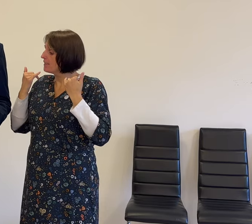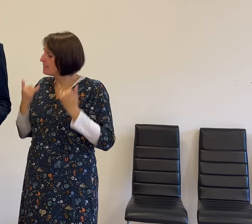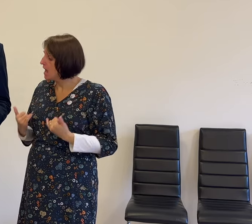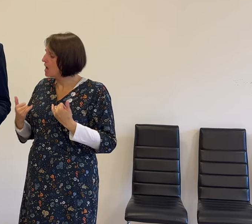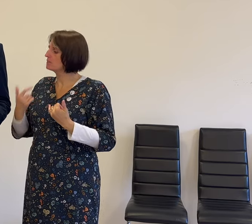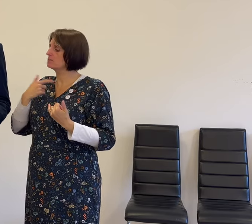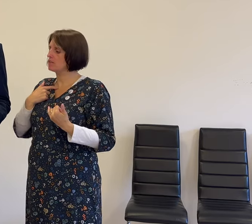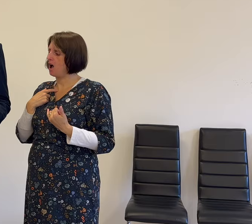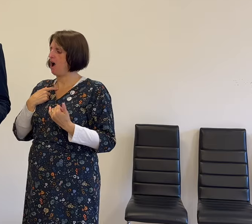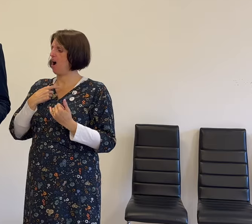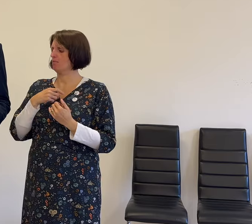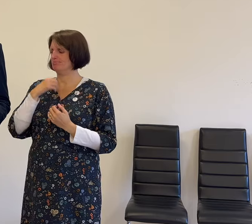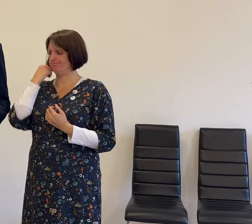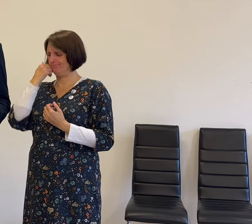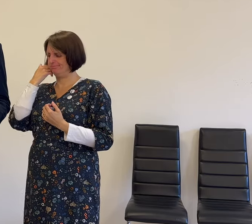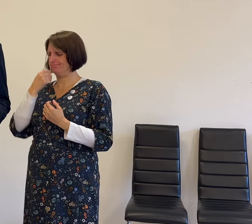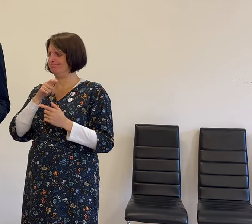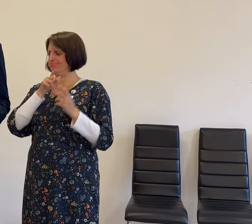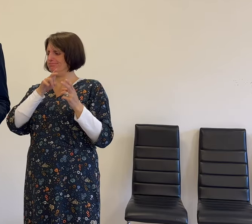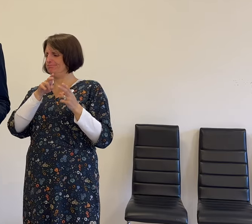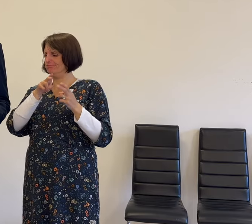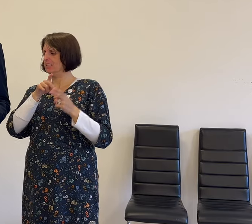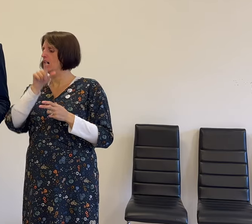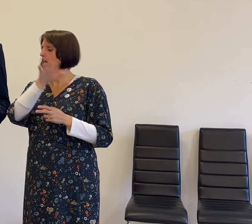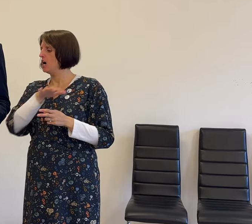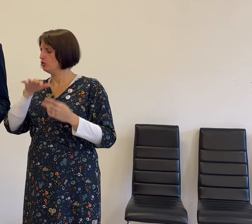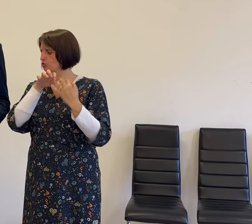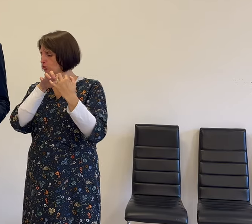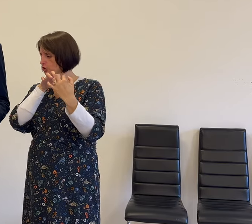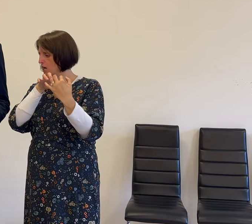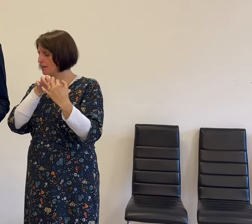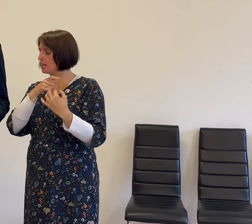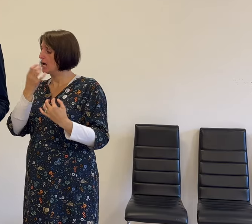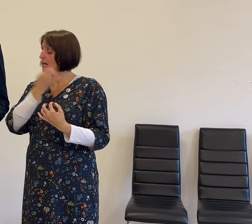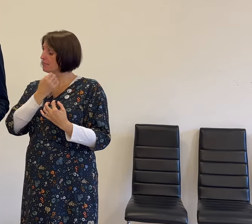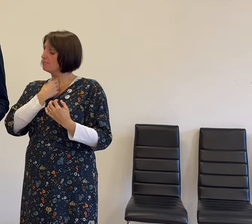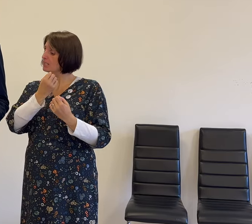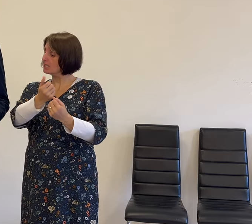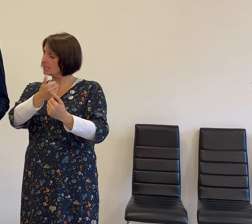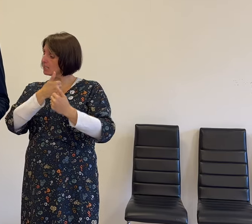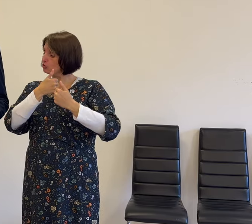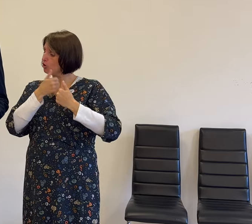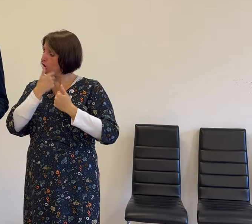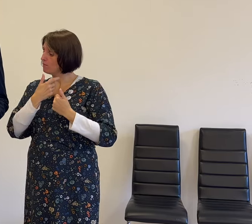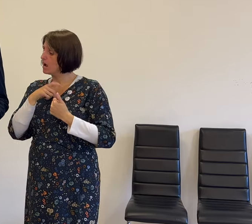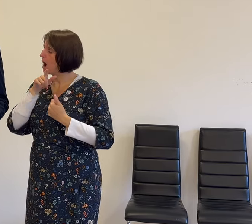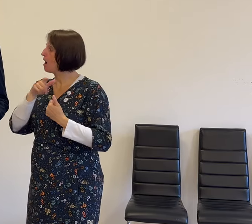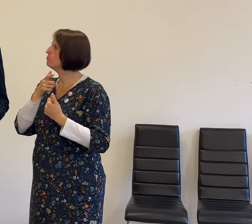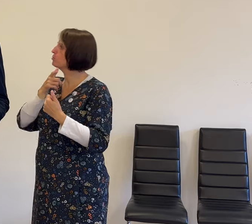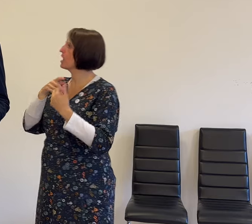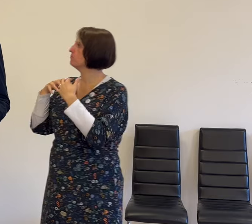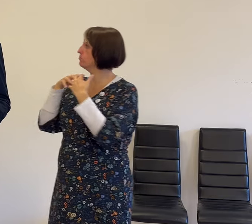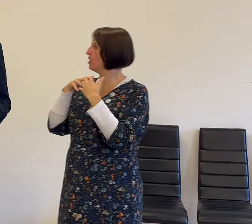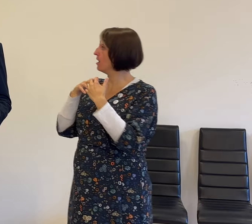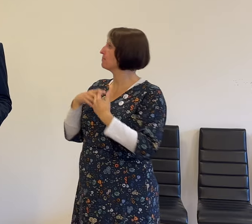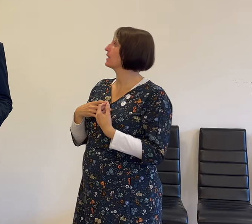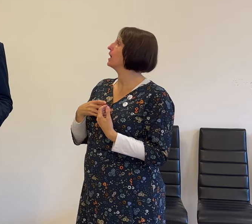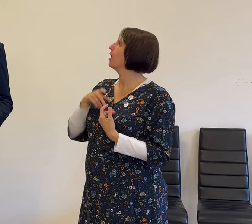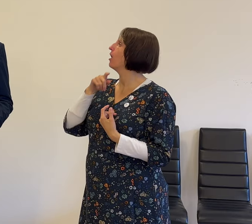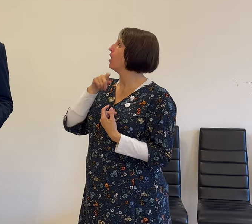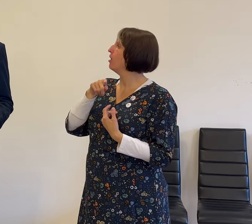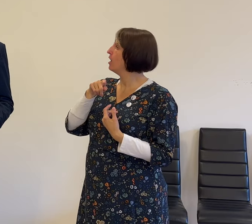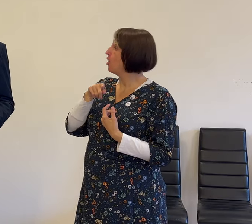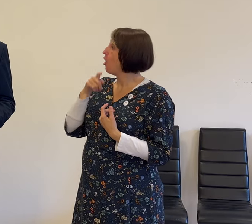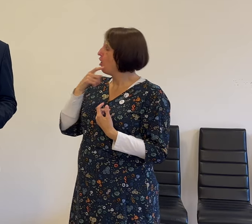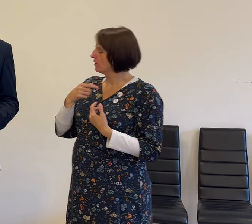potupil izraelské řady. Vydejte mi někoho a budeme spolu bojovat. 11. verš ukazuje, jaký